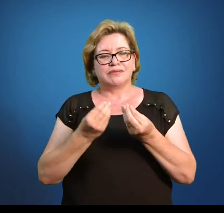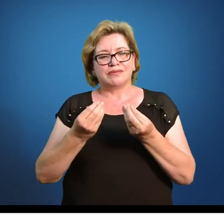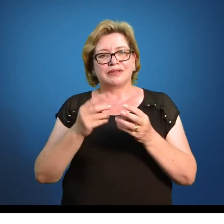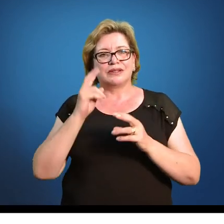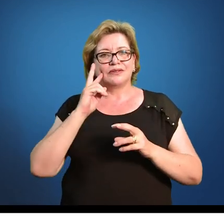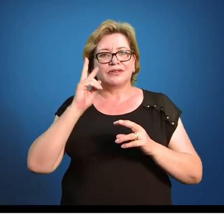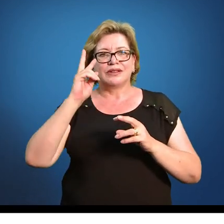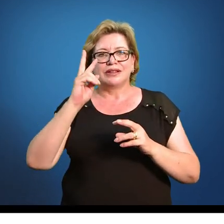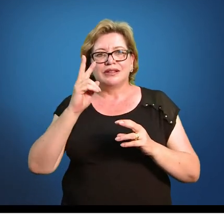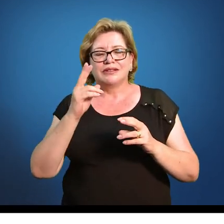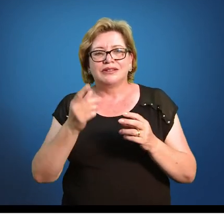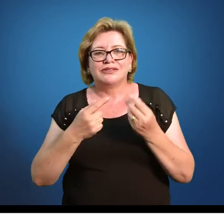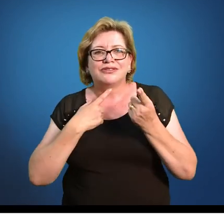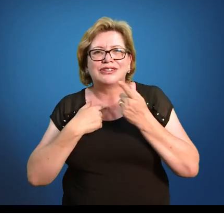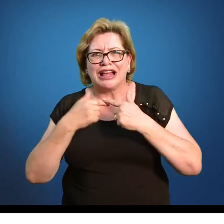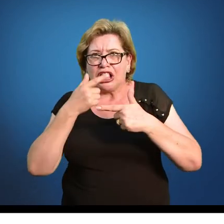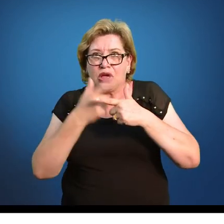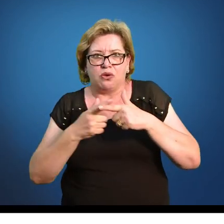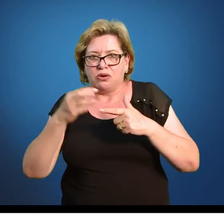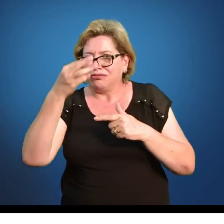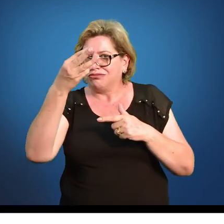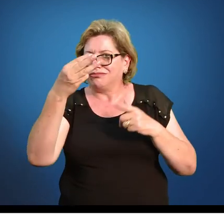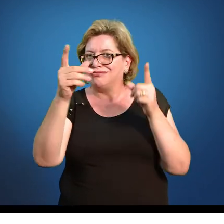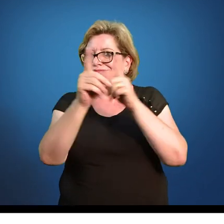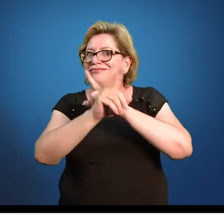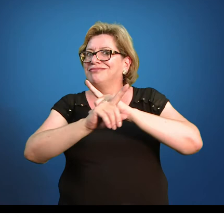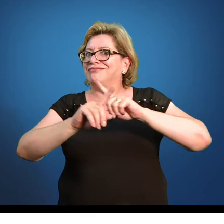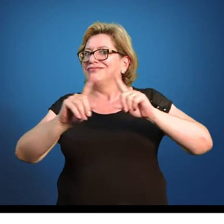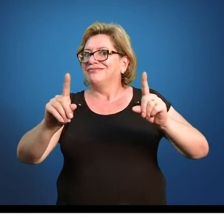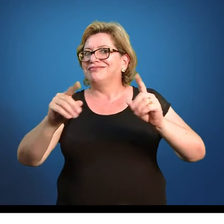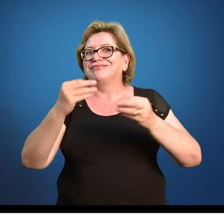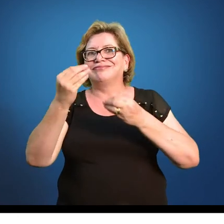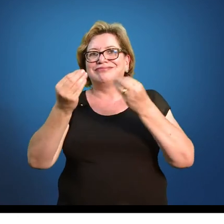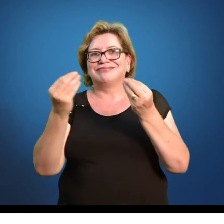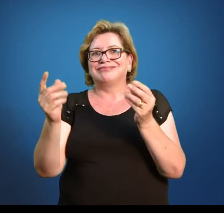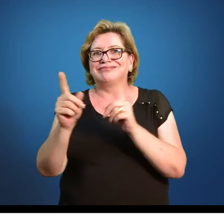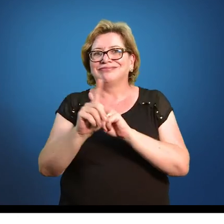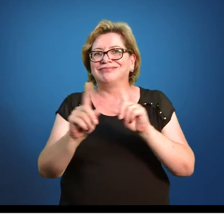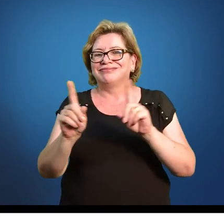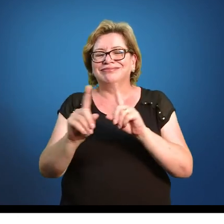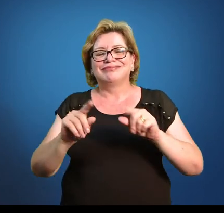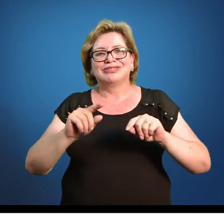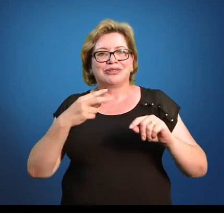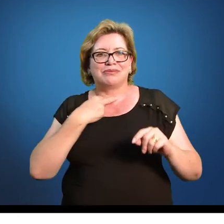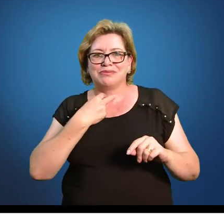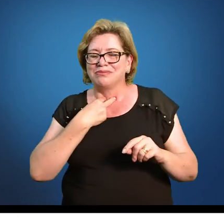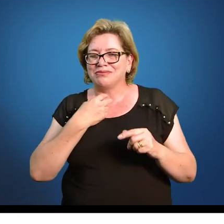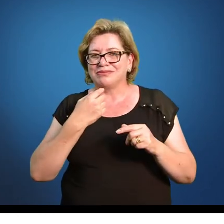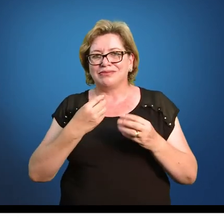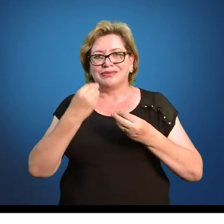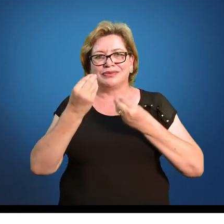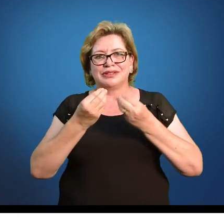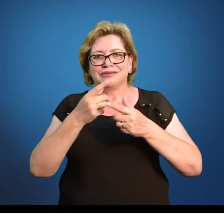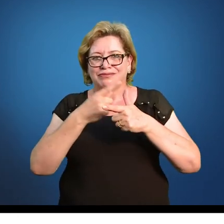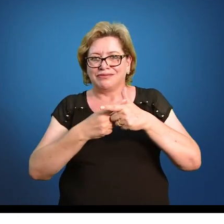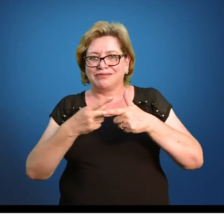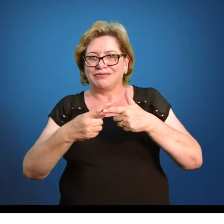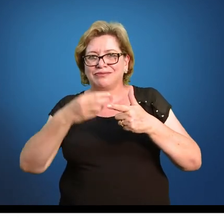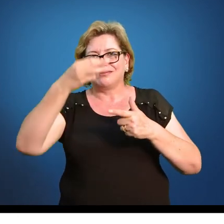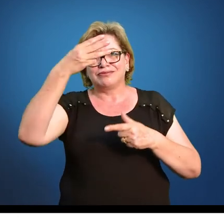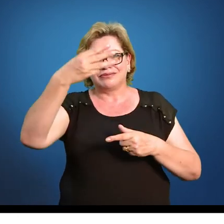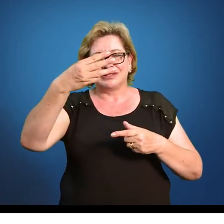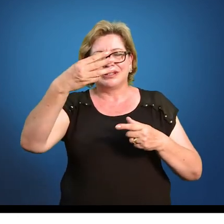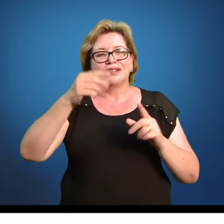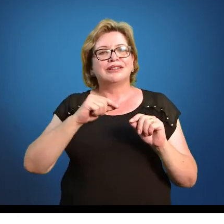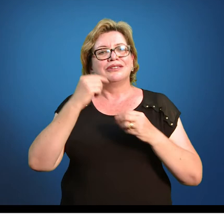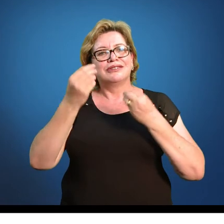Aí, dá vontade de fazer o quê? Vou dividir por 3, eu fiz 3 provas, né? Só que não, você não pode dividir por 3, até você teria um